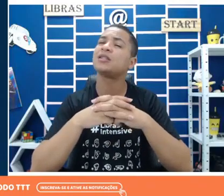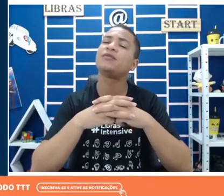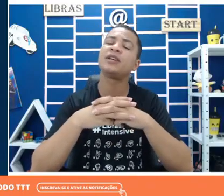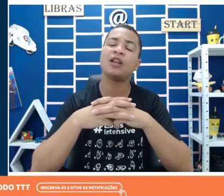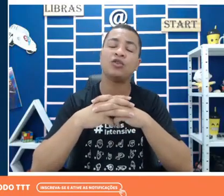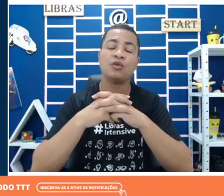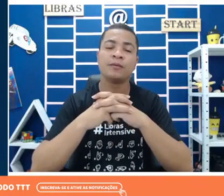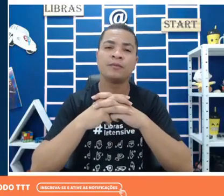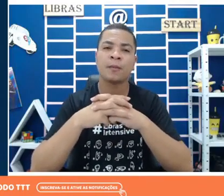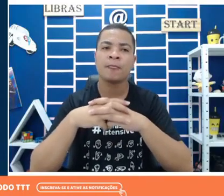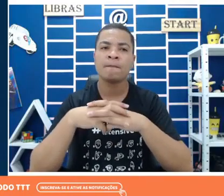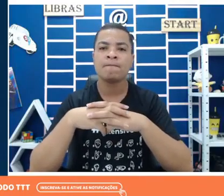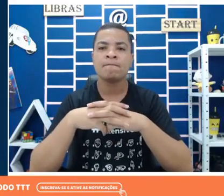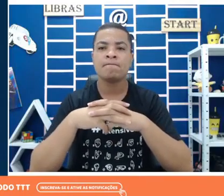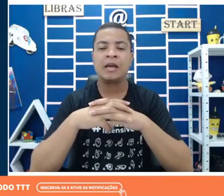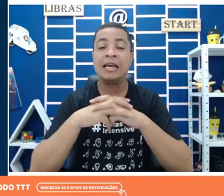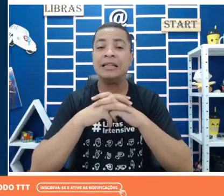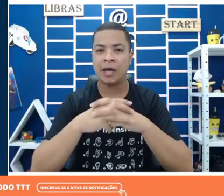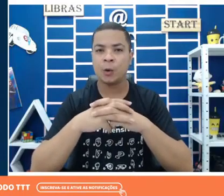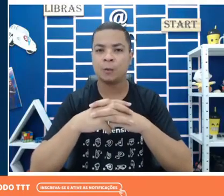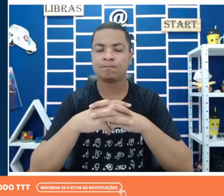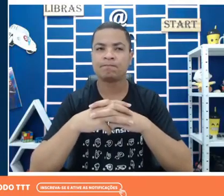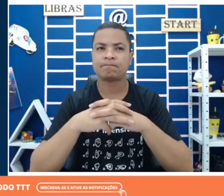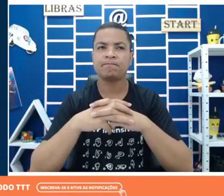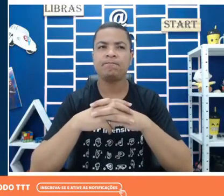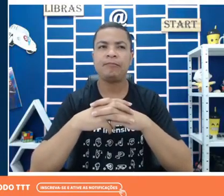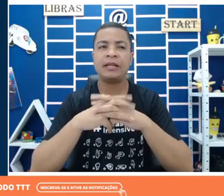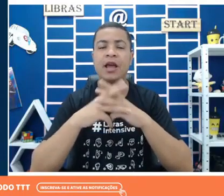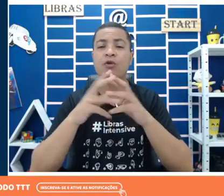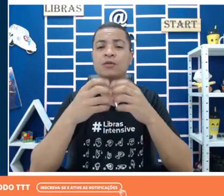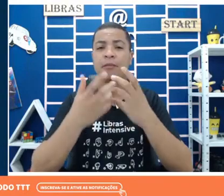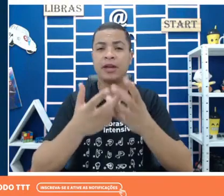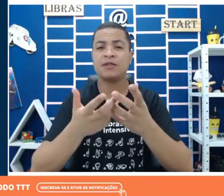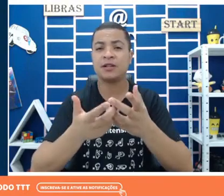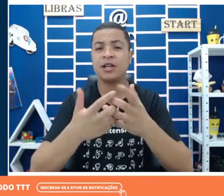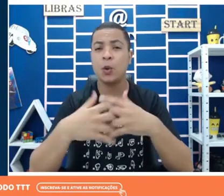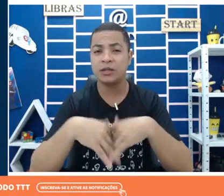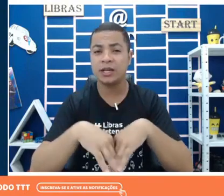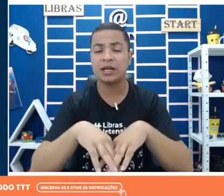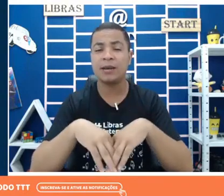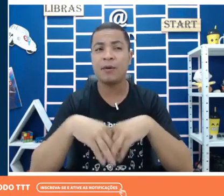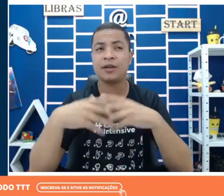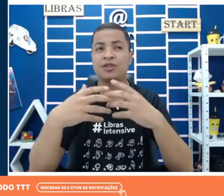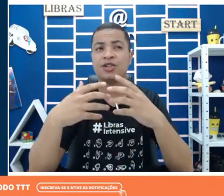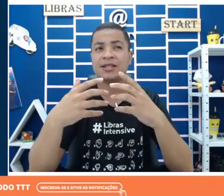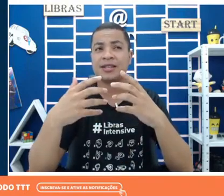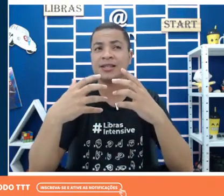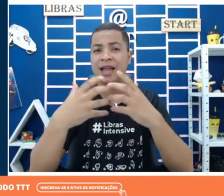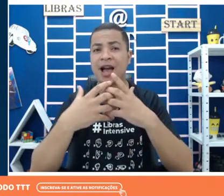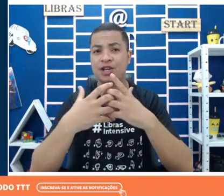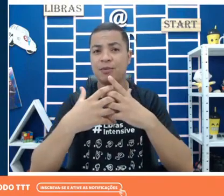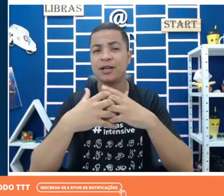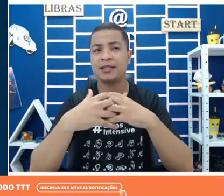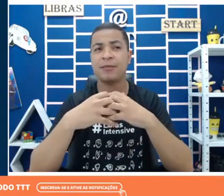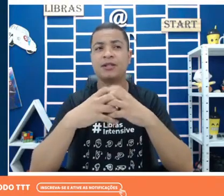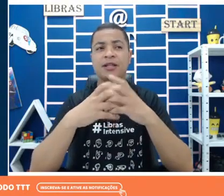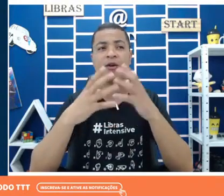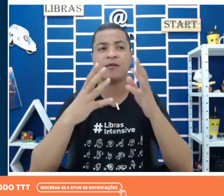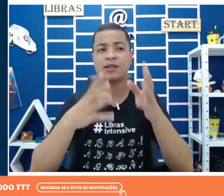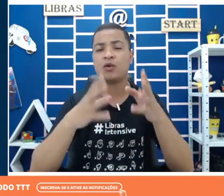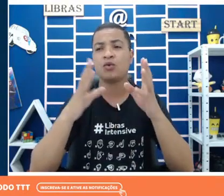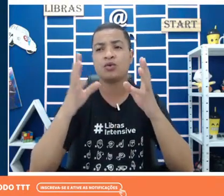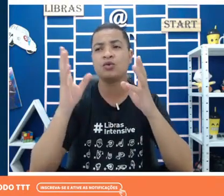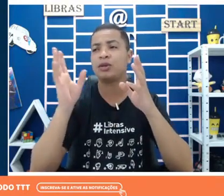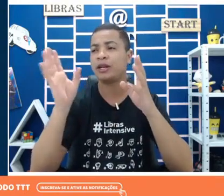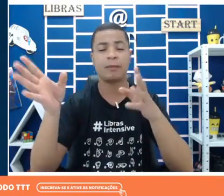usar classificador? Então, tem alguns momentos que você usa em momentos de necessidade. Por exemplo, você